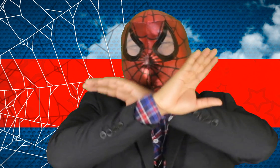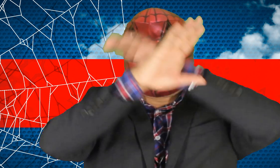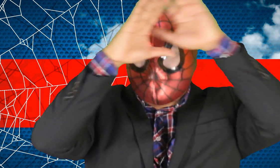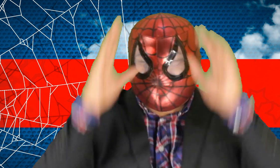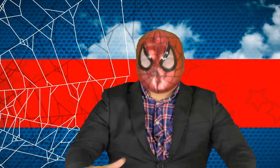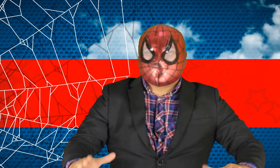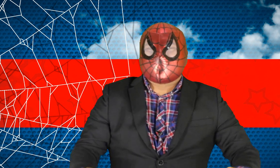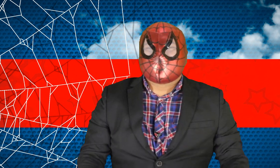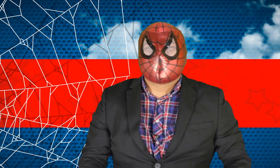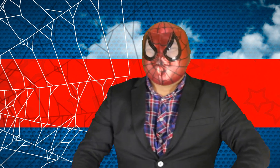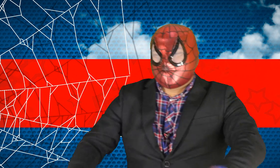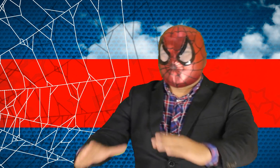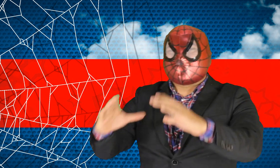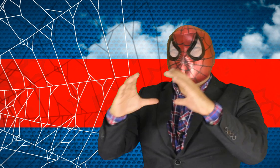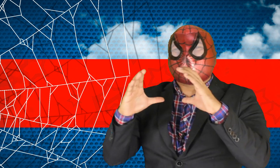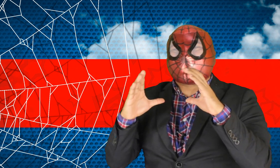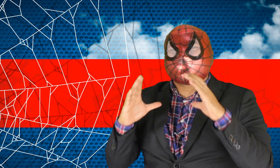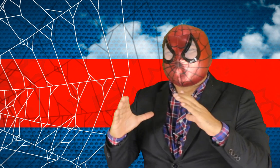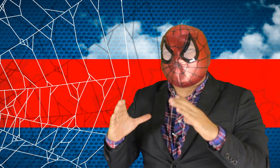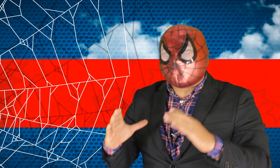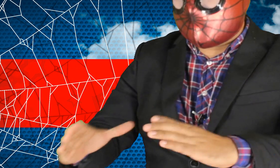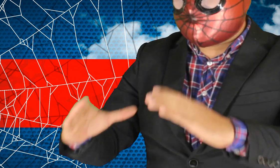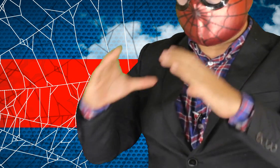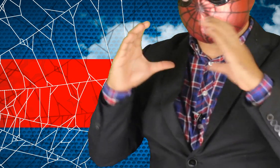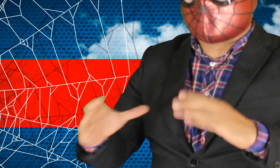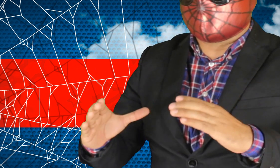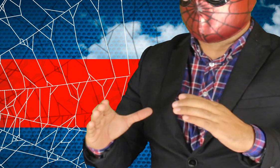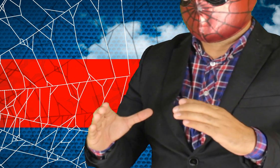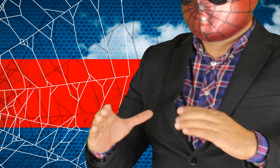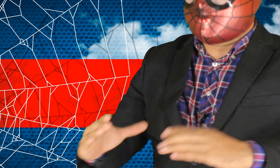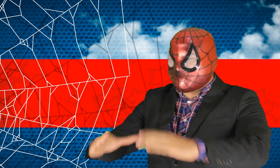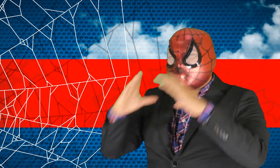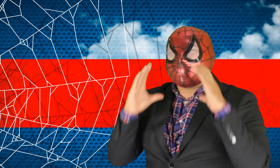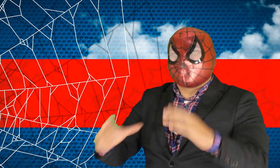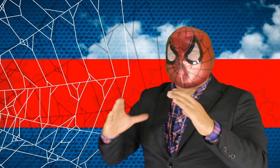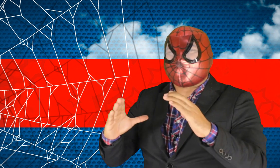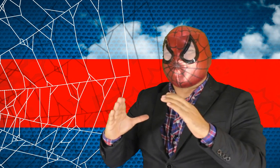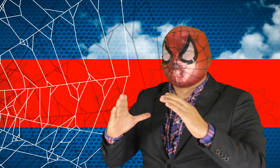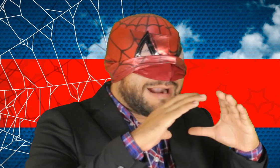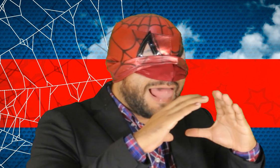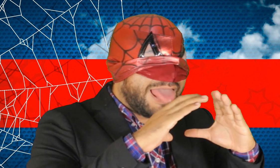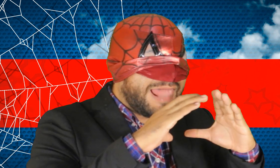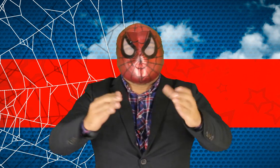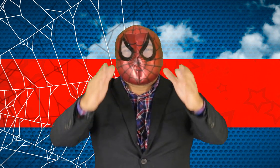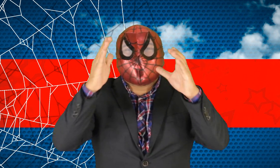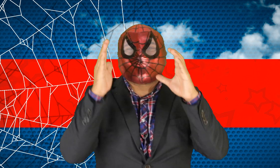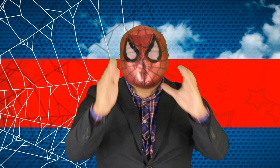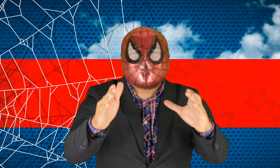habrá más baches, porque lo que va a existir ahora van a ser huecos. ¿Qué digo, hueco? Porque esas